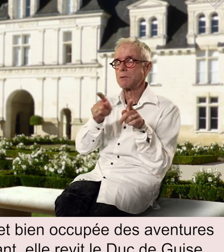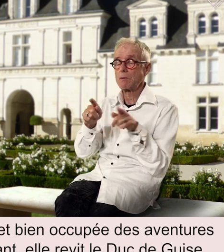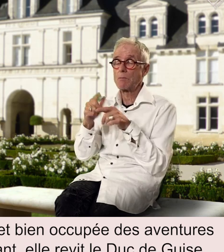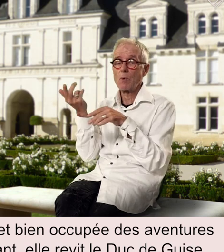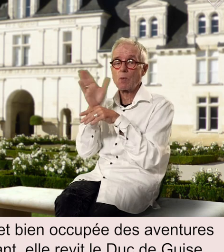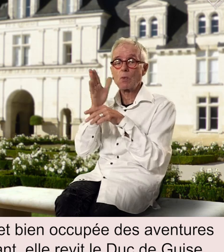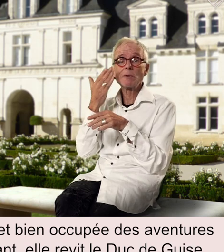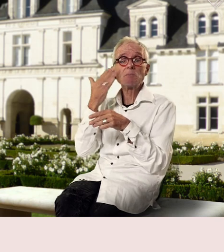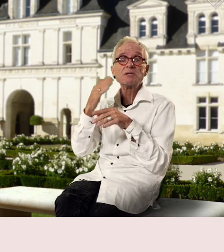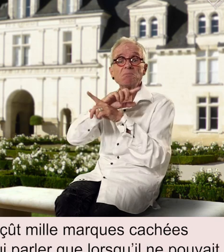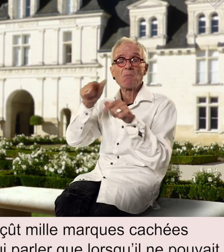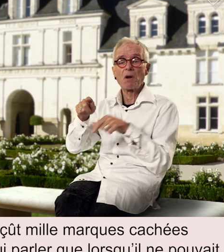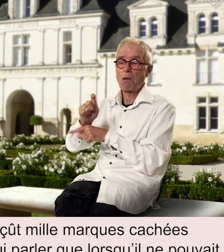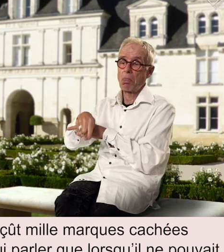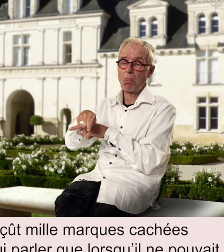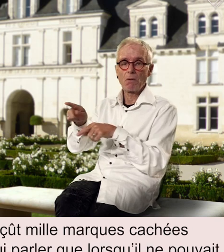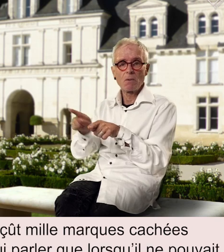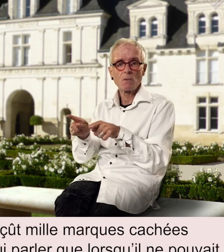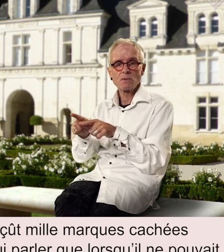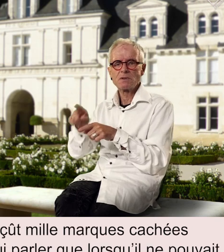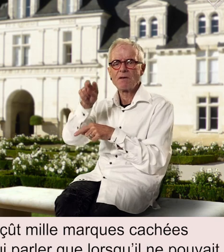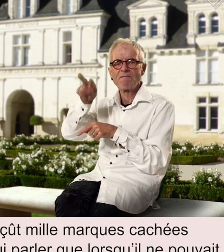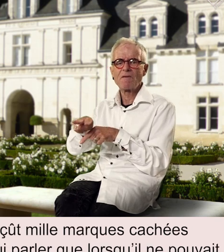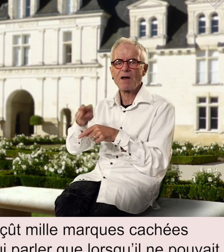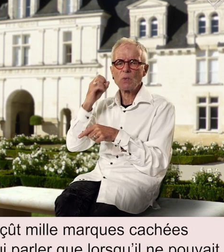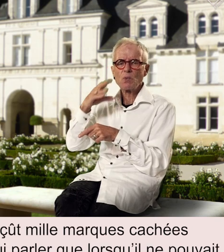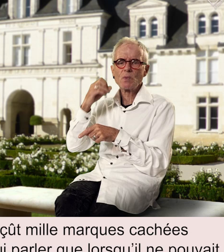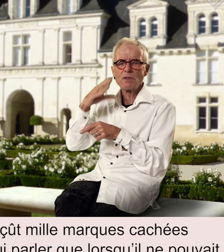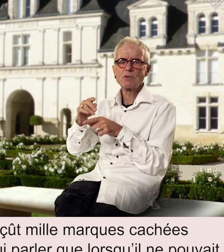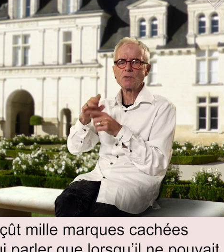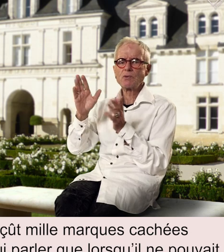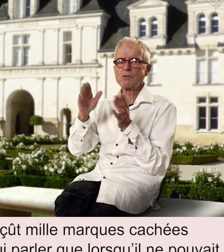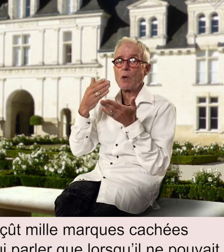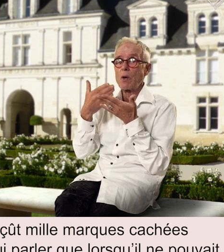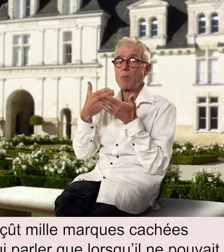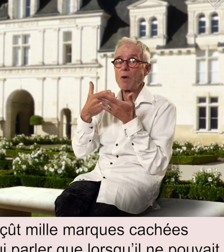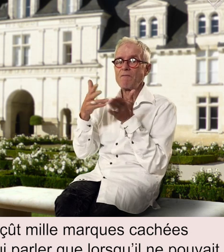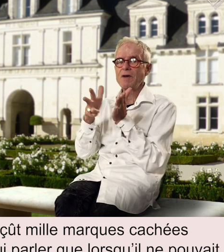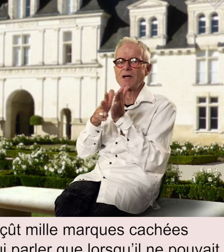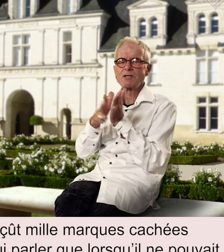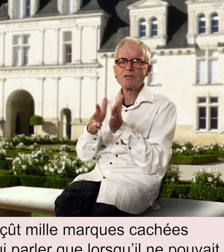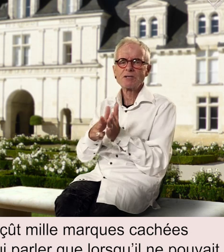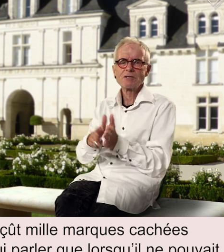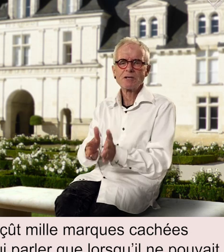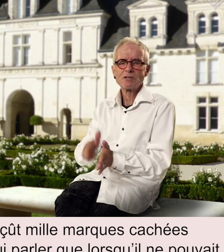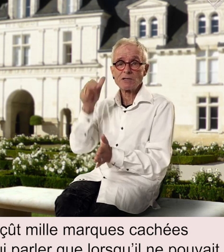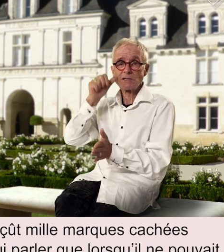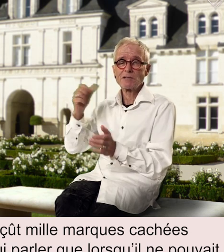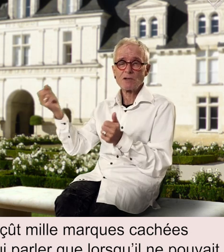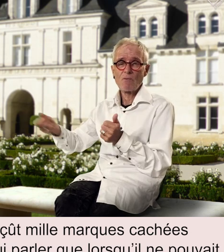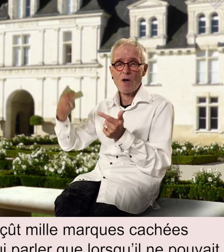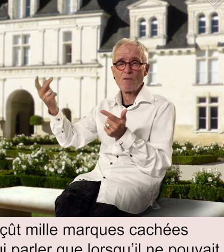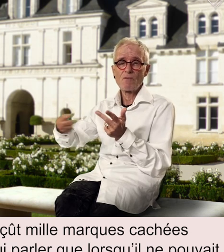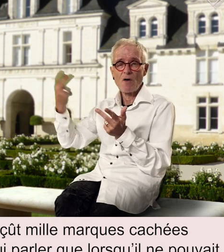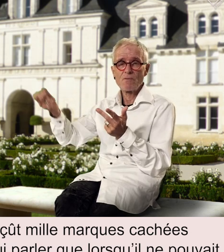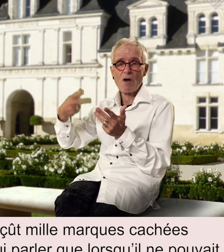quand elle n'y était pas, et il ne se passait point de jour qu'elle ne reçût 1000 marques cachées de la passion de ce duc, sans